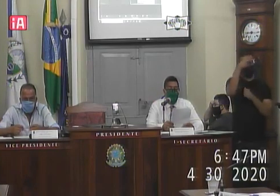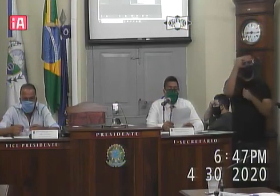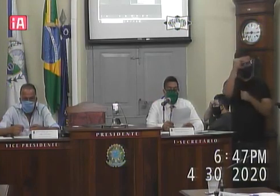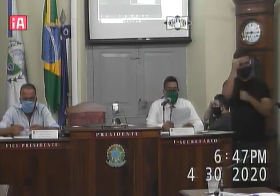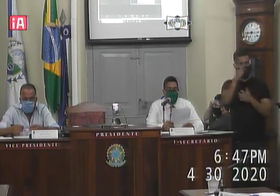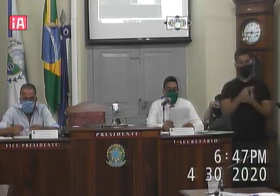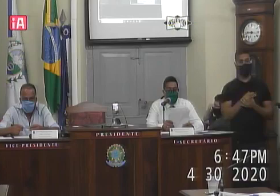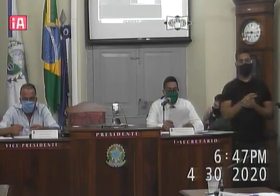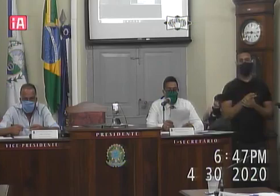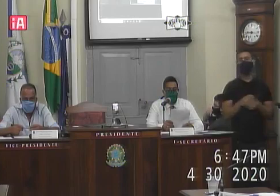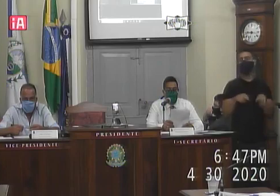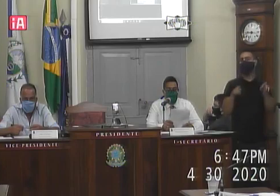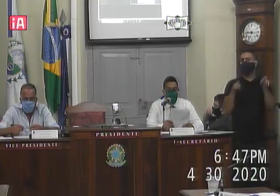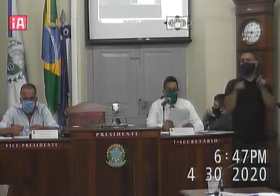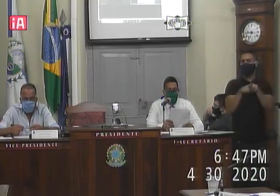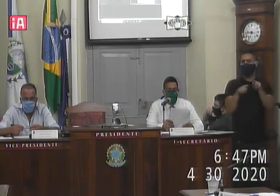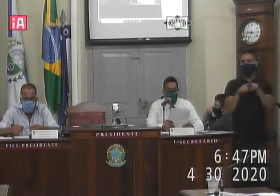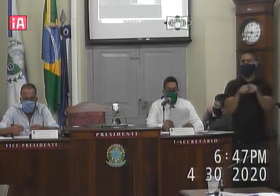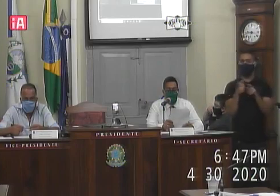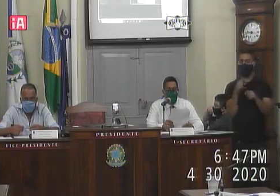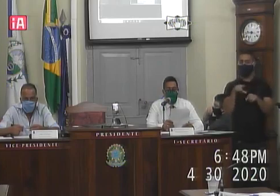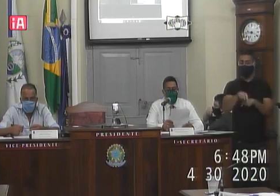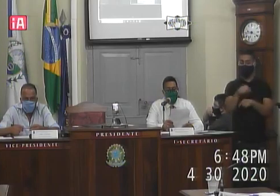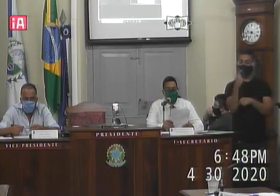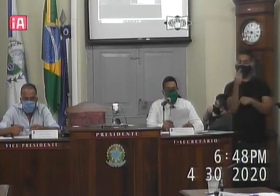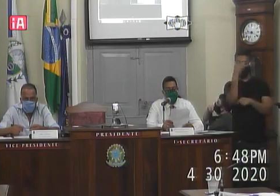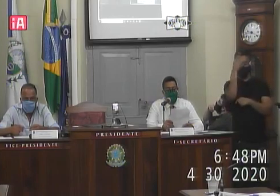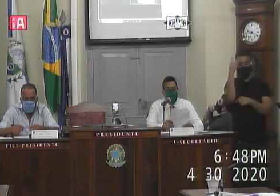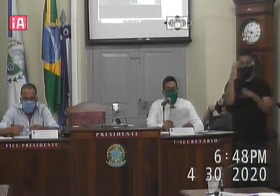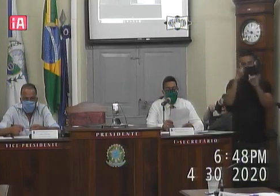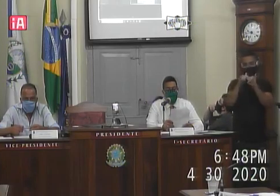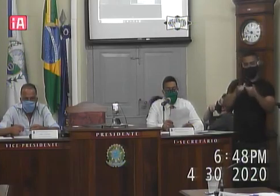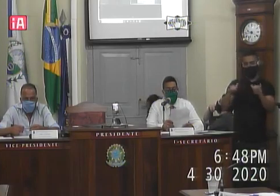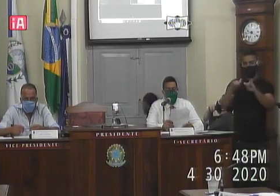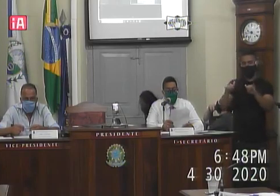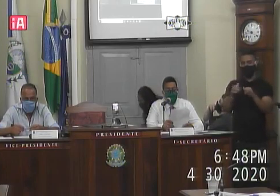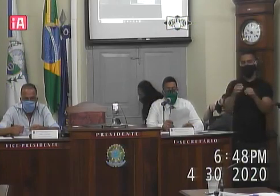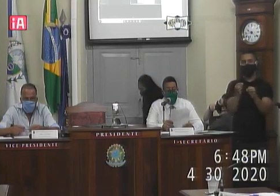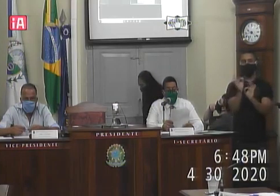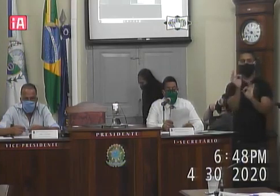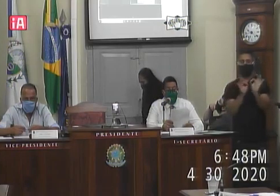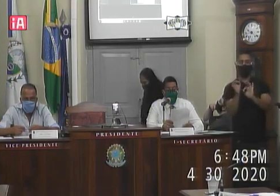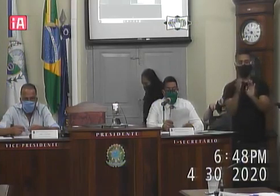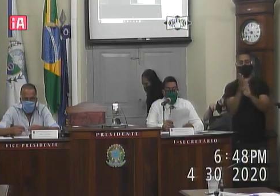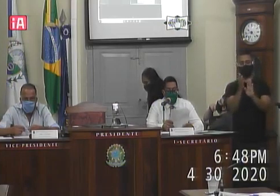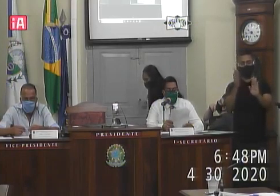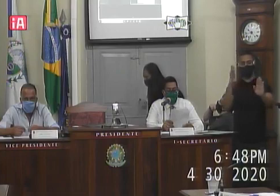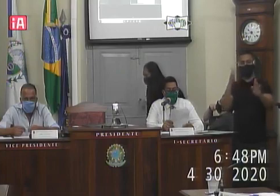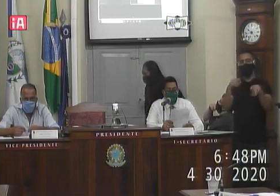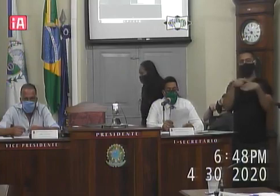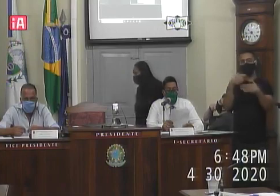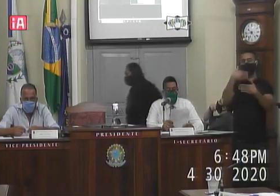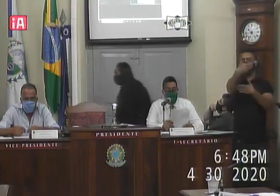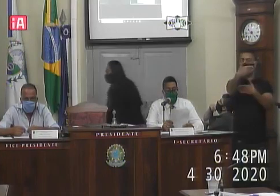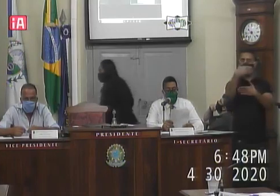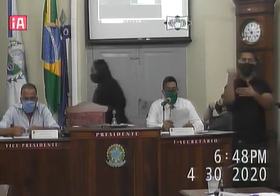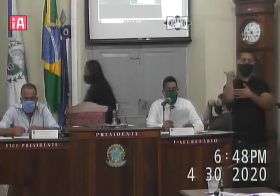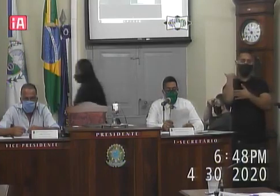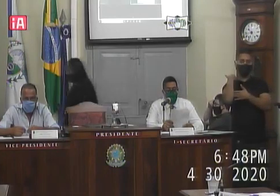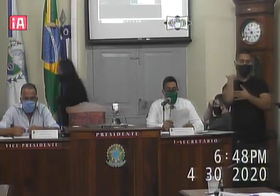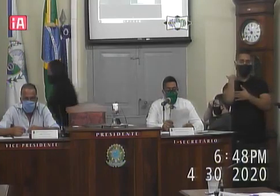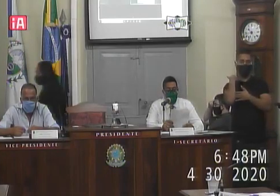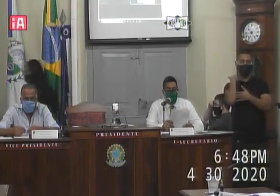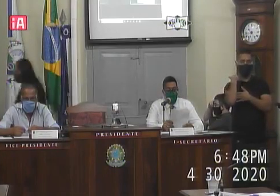Municipal, deverá designar um funcionário para orientação e organização das filas, inclusive externa, para